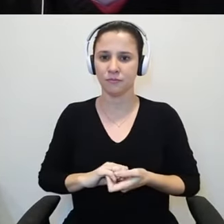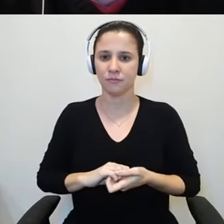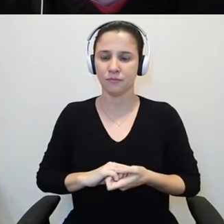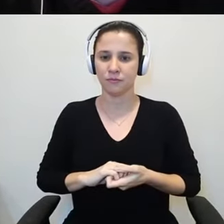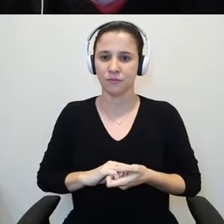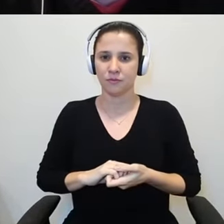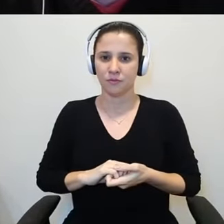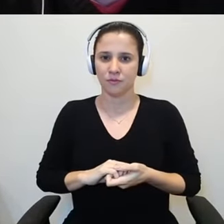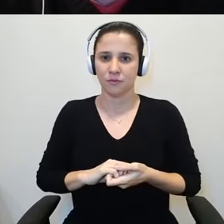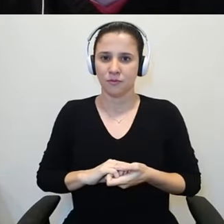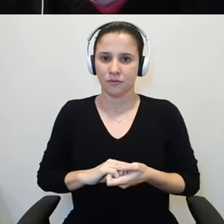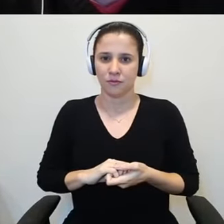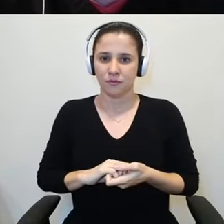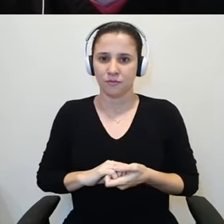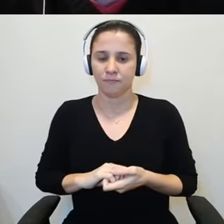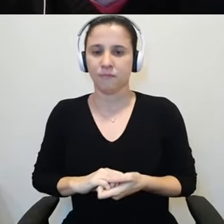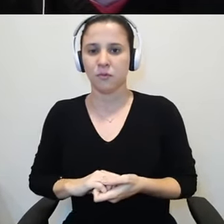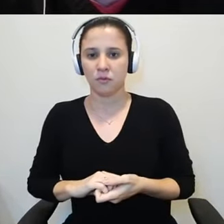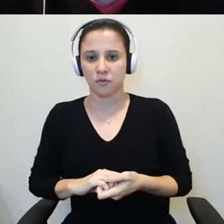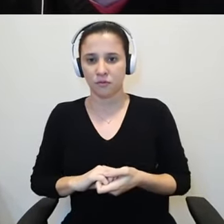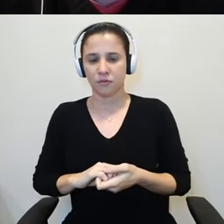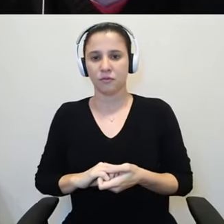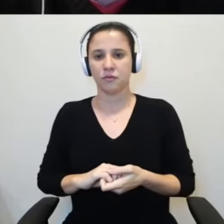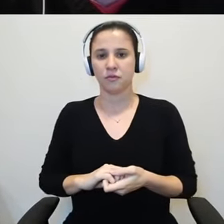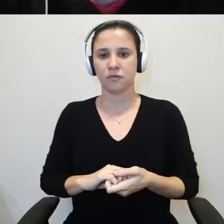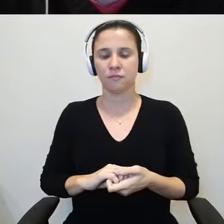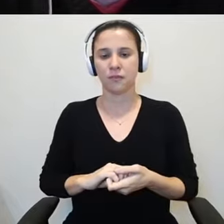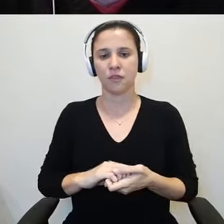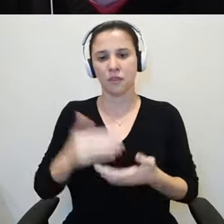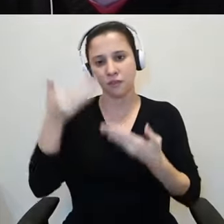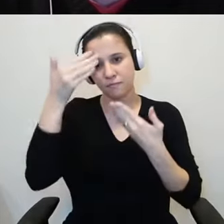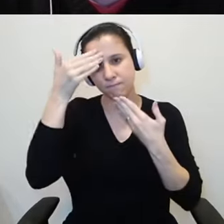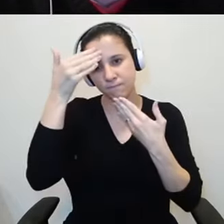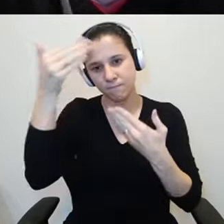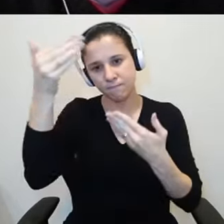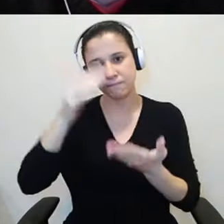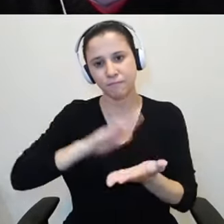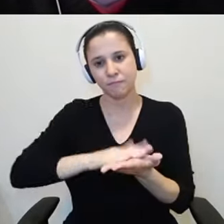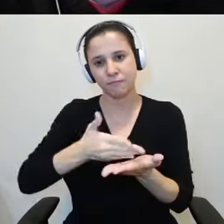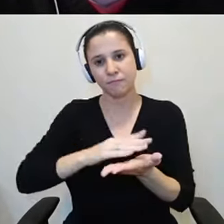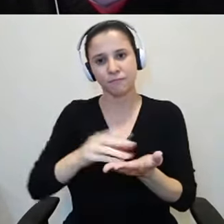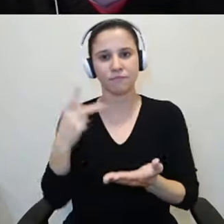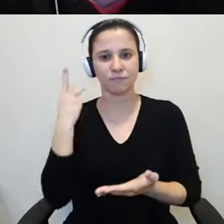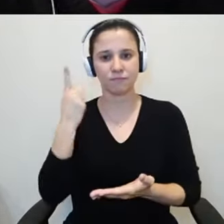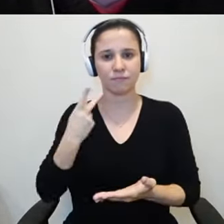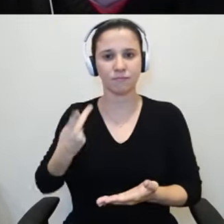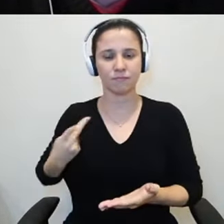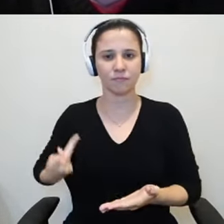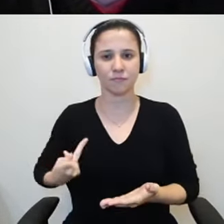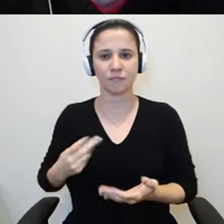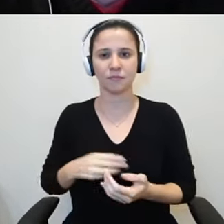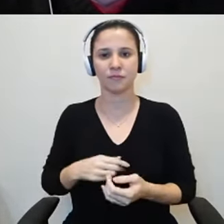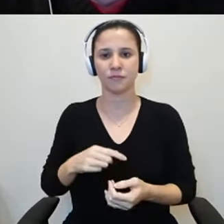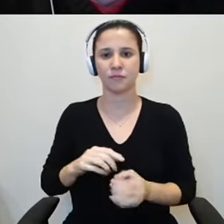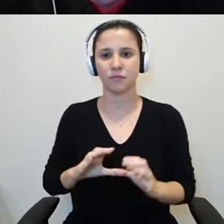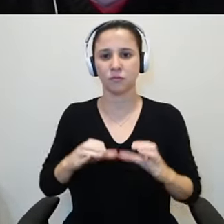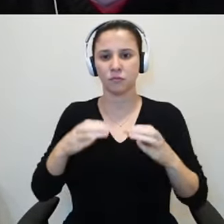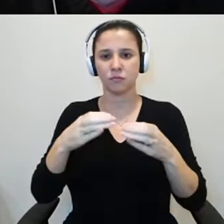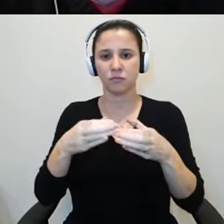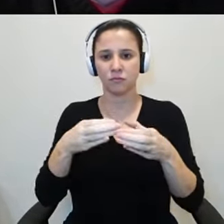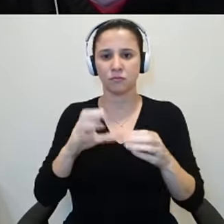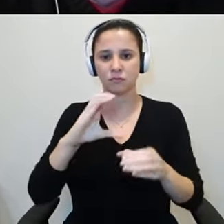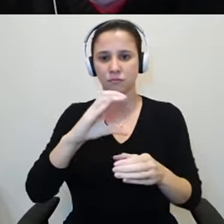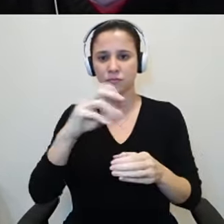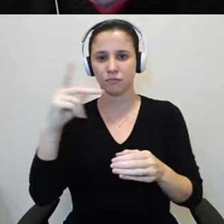Inicialmente aqui eu gostaria de agradecer imensamente a Priscila, nossa tradutora e intérprete Libras do Campus Poranga,